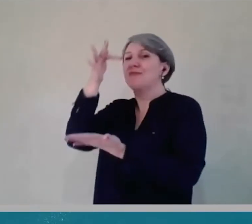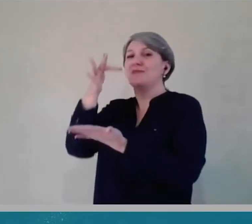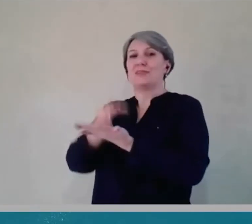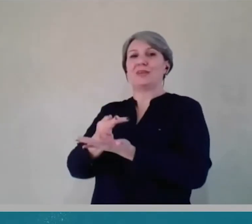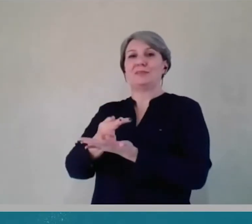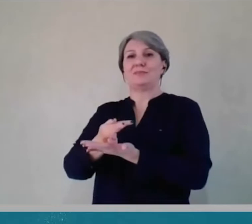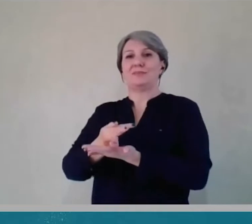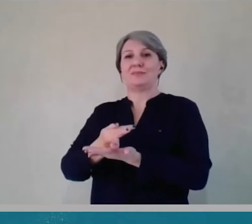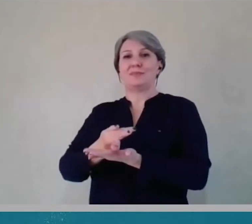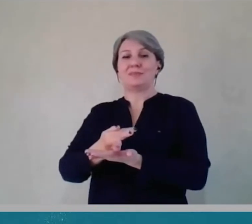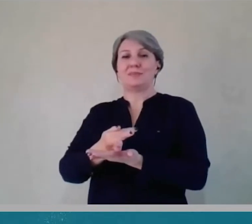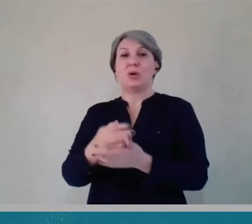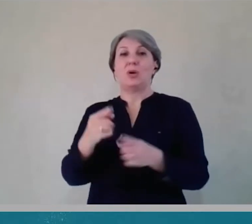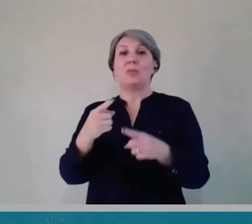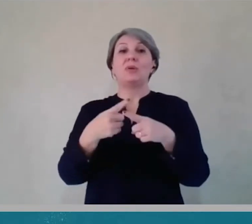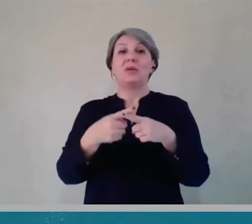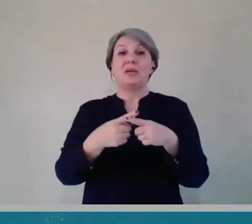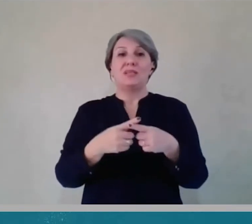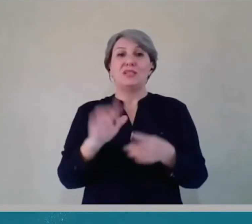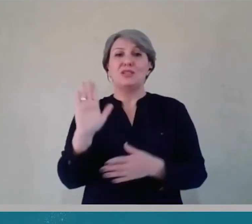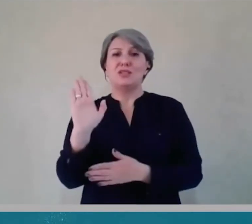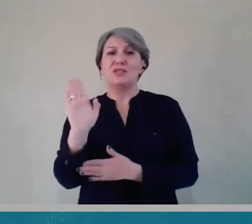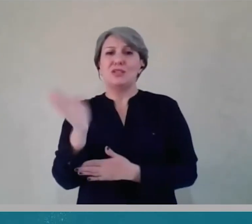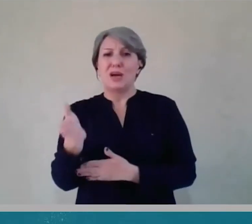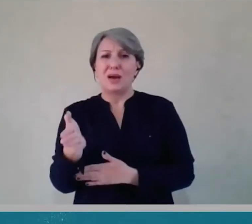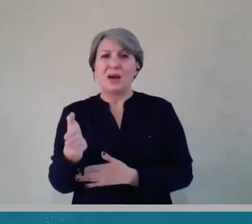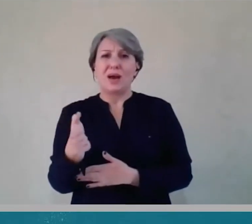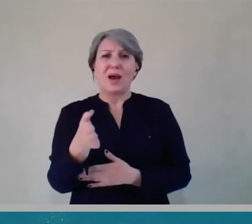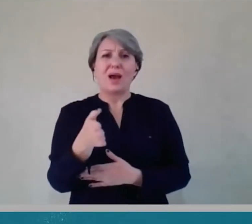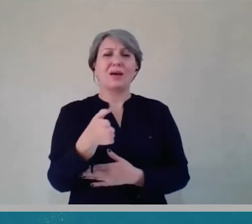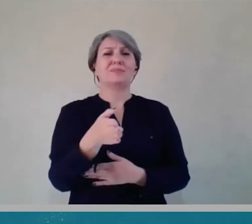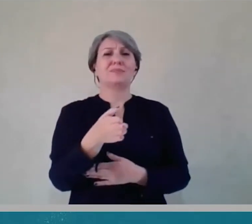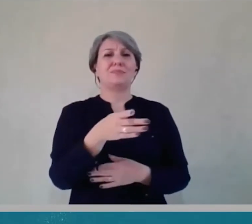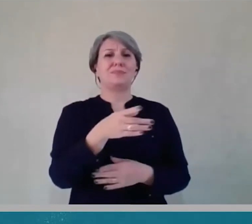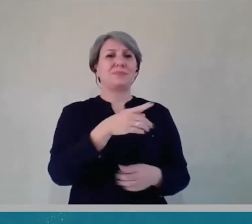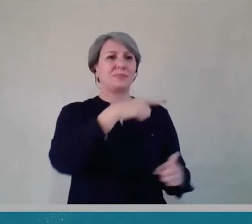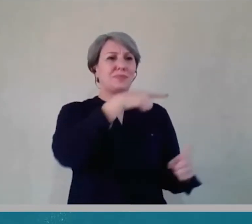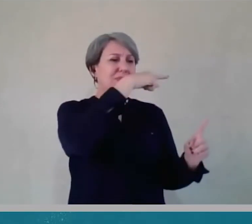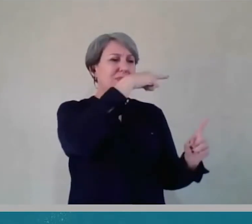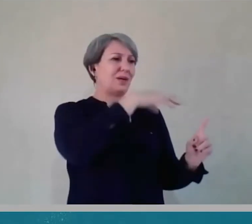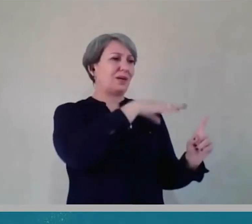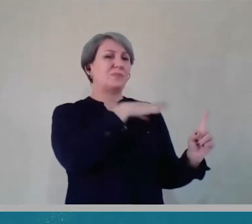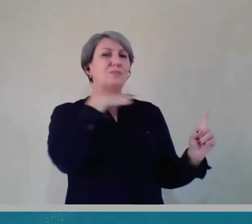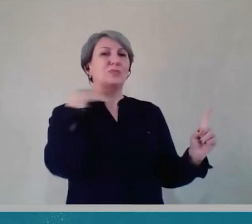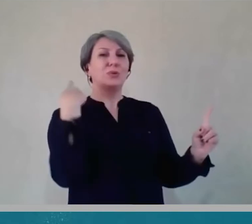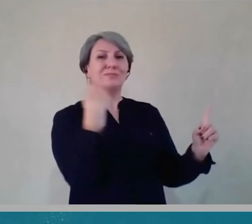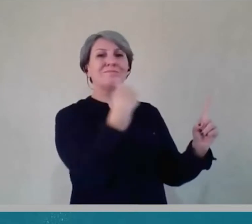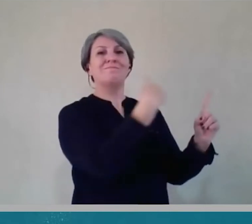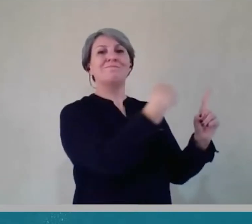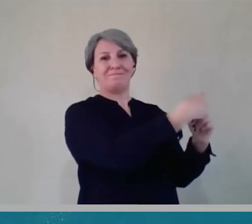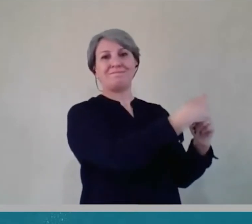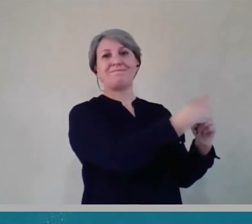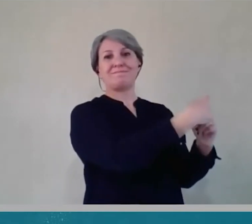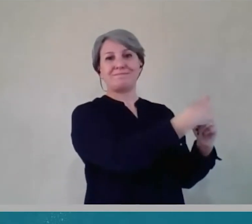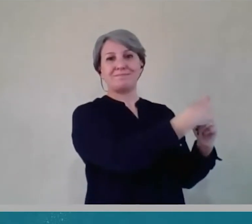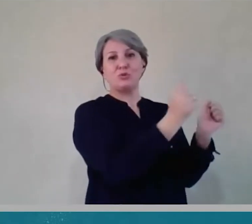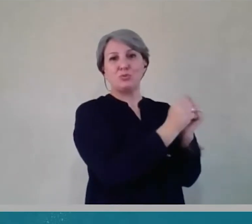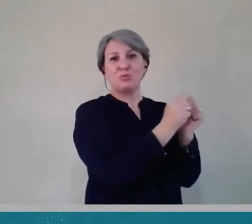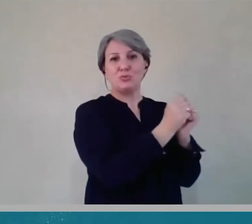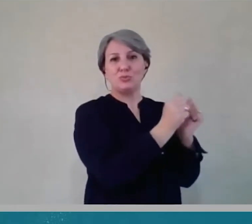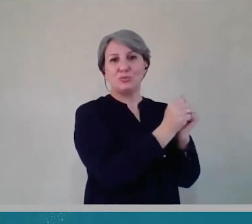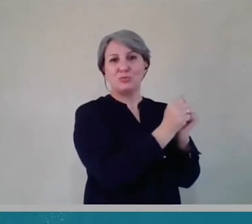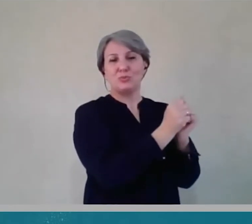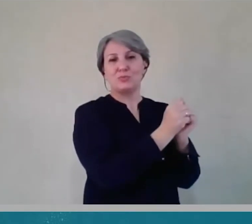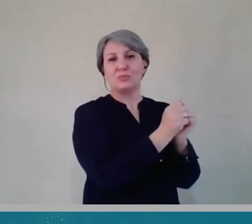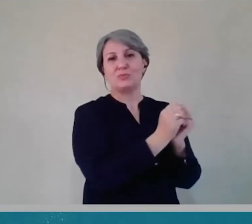com Cristo, portanto já não sou eu quem vive, mas Cristo vive em mim. E esse viver que